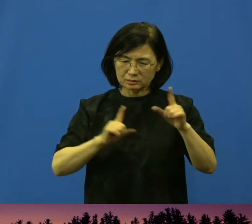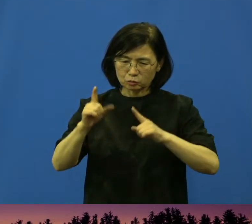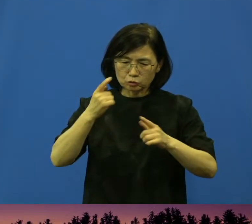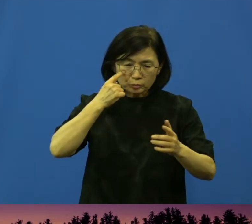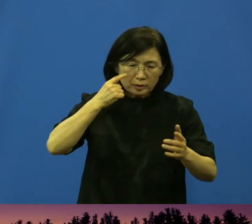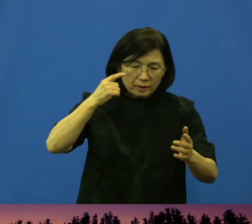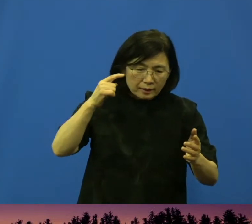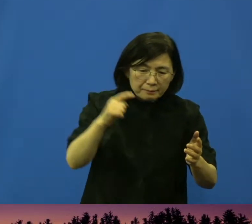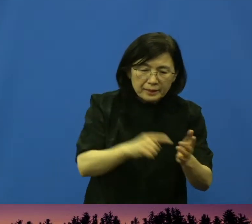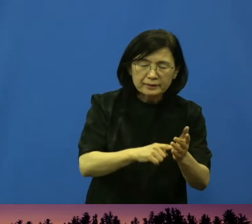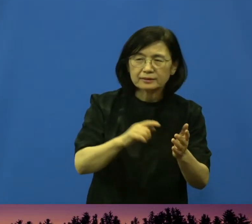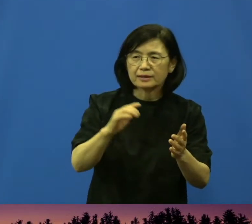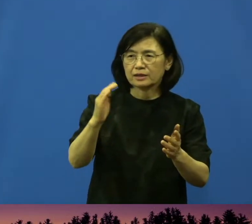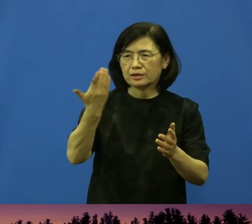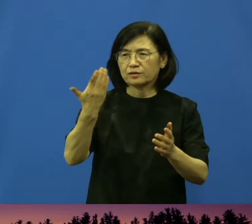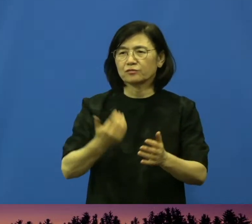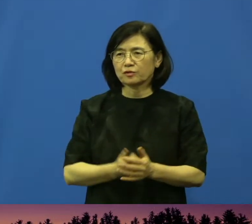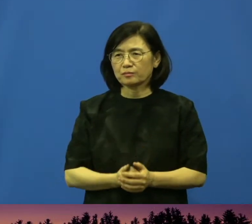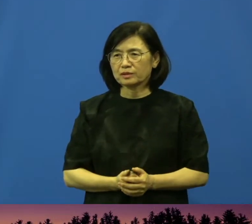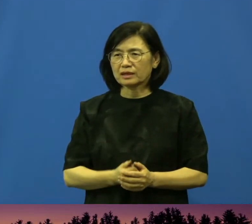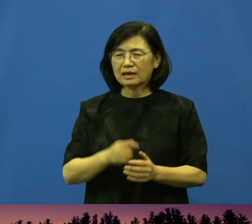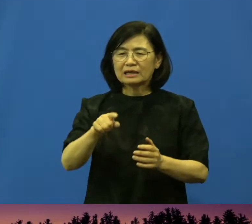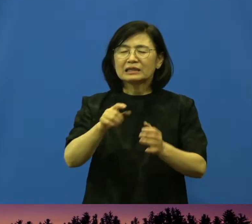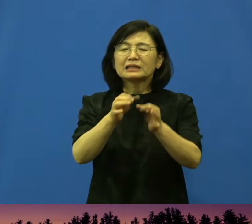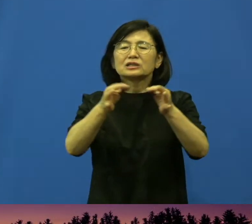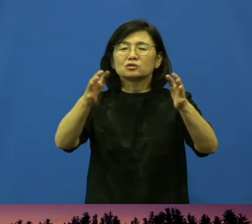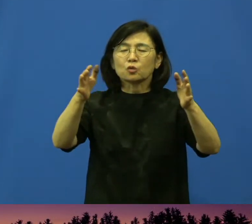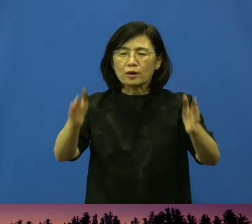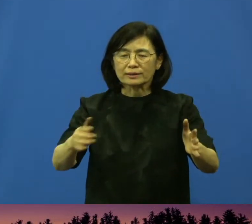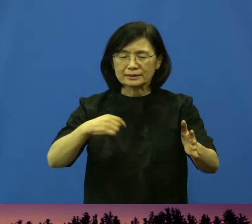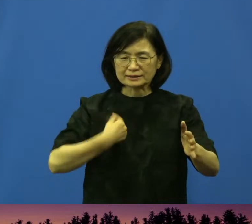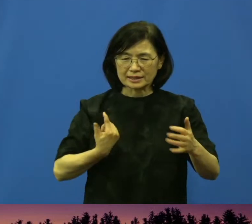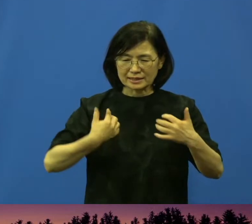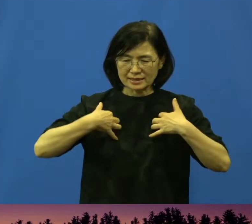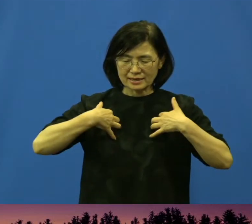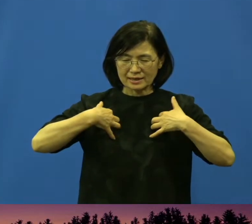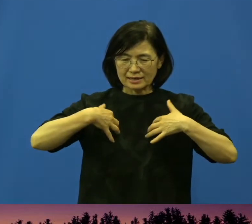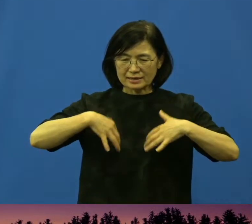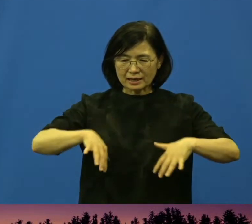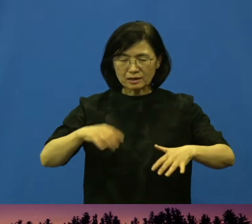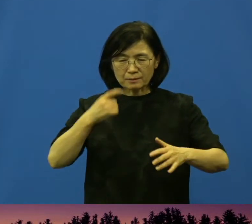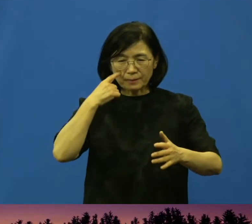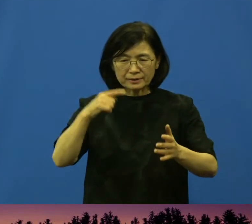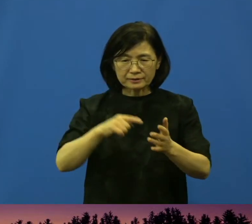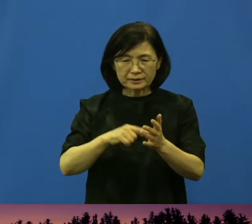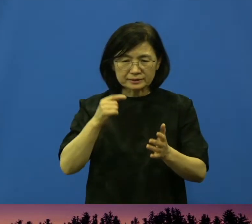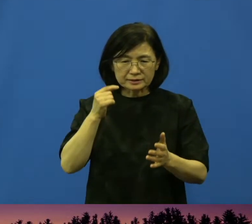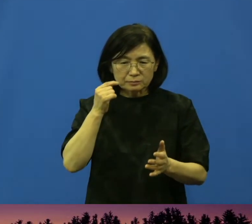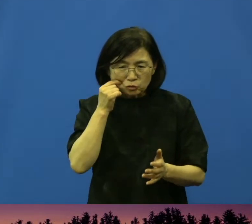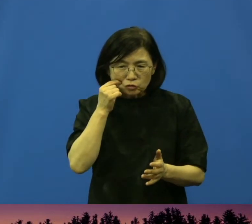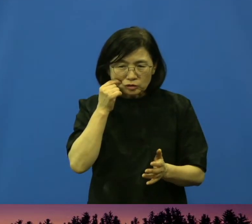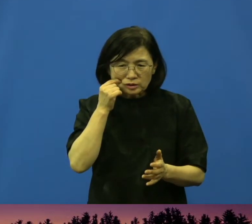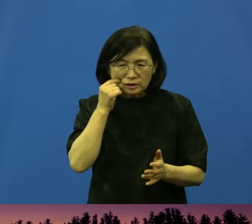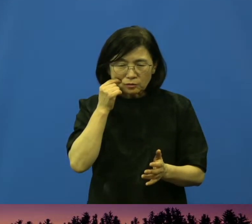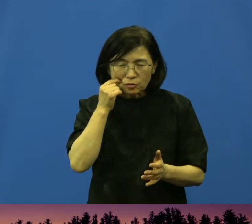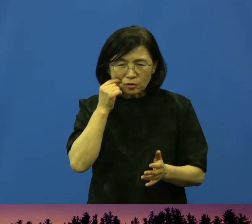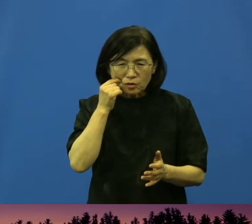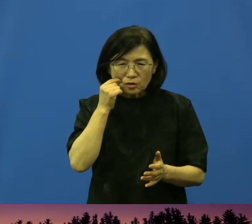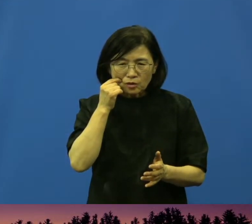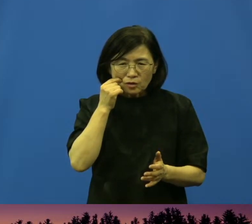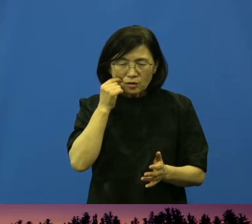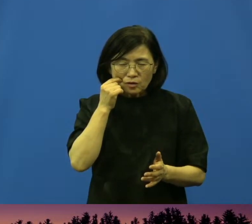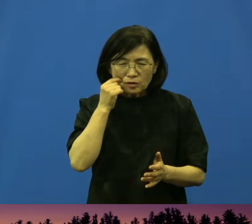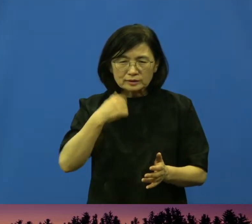거죠. 근데 그걸 못 보고 살았던 거죠. 그러니까 내가 나를 모르니까 너무도 어이없는